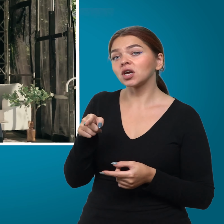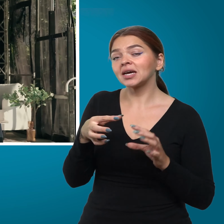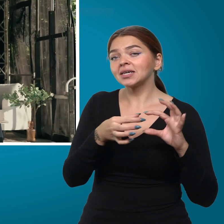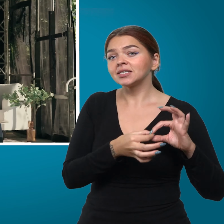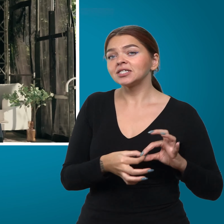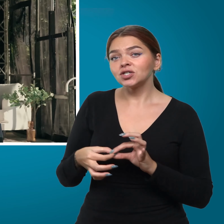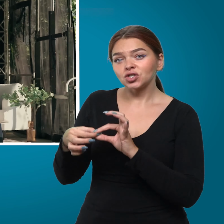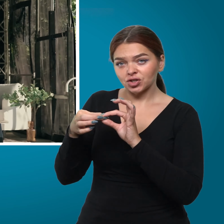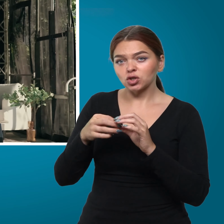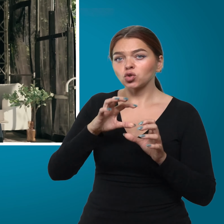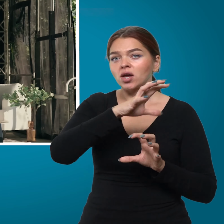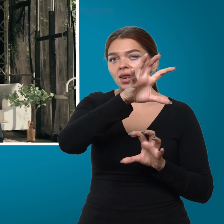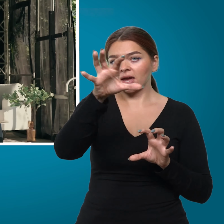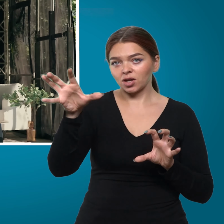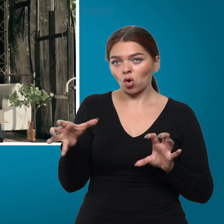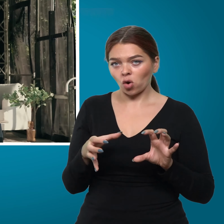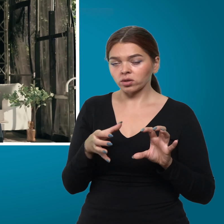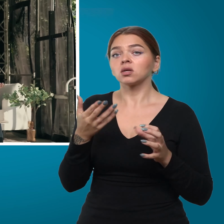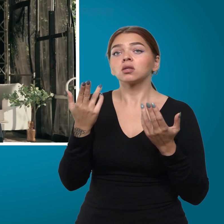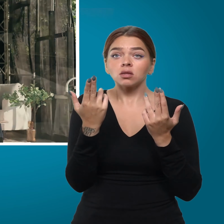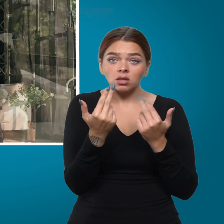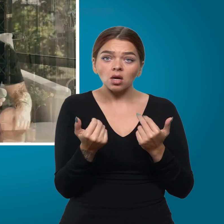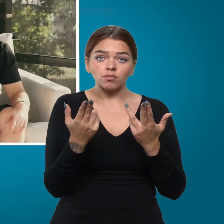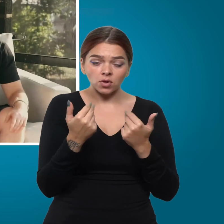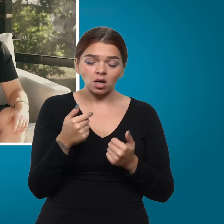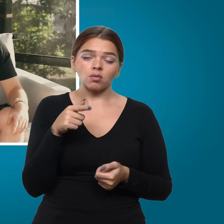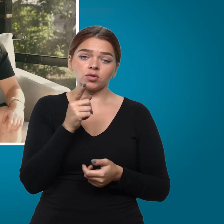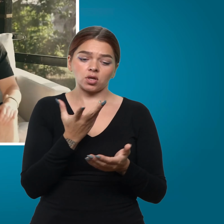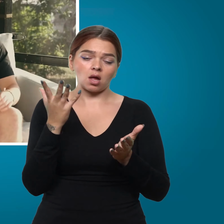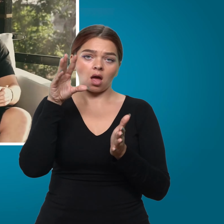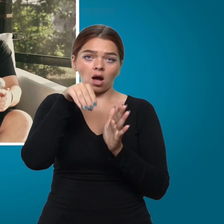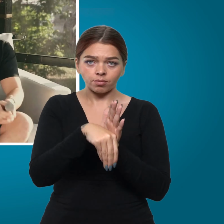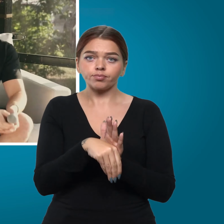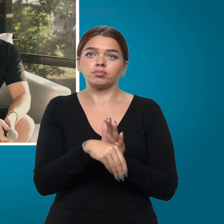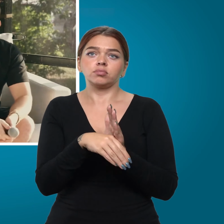to nežinau. Nežino, kas yra šliukas. Nu, purvas.